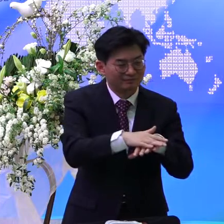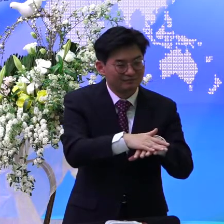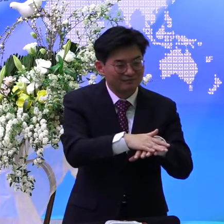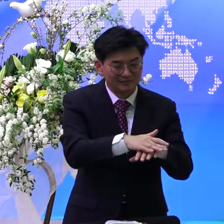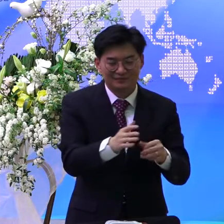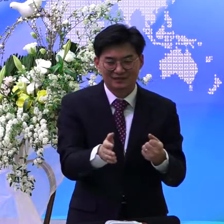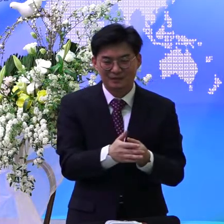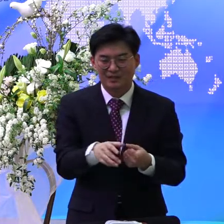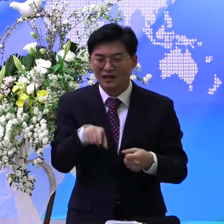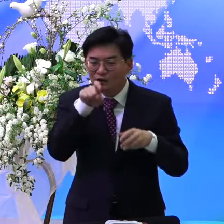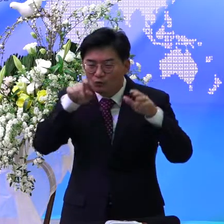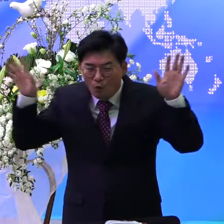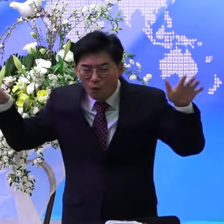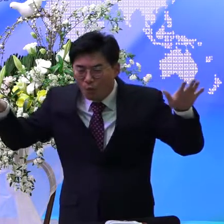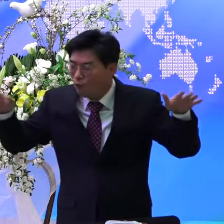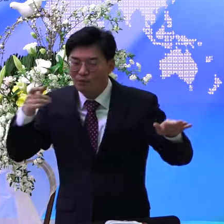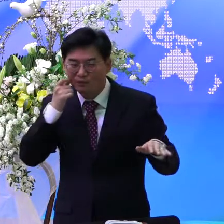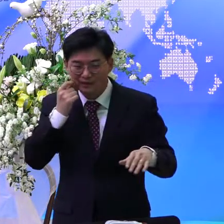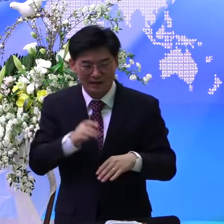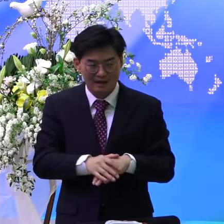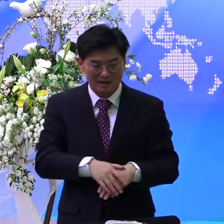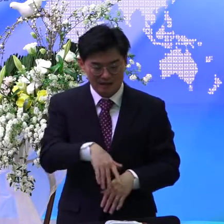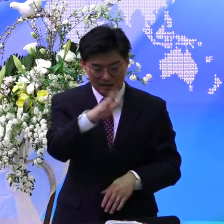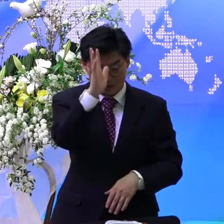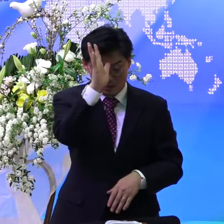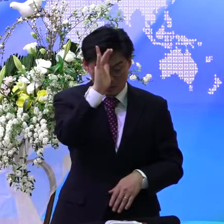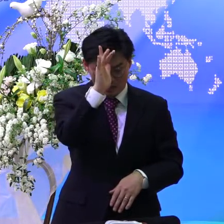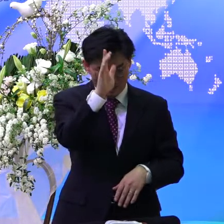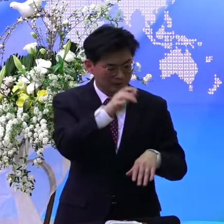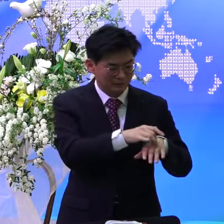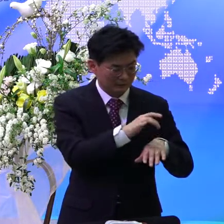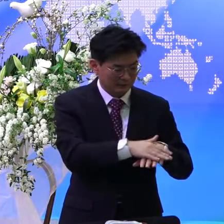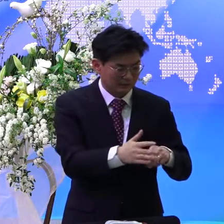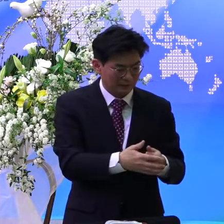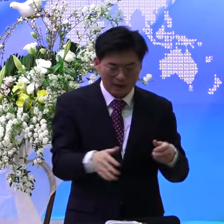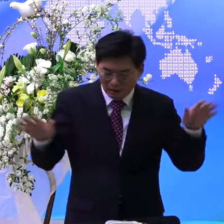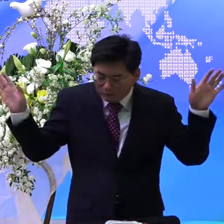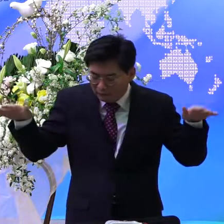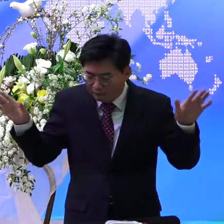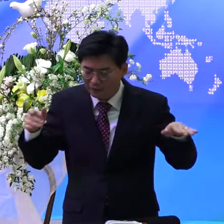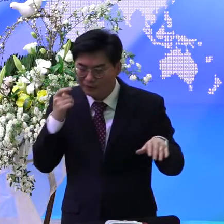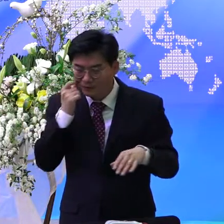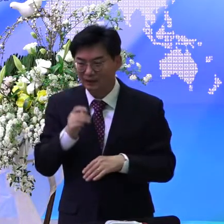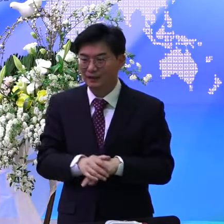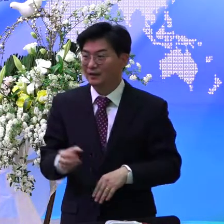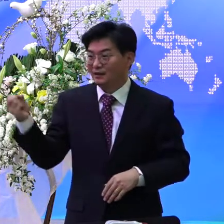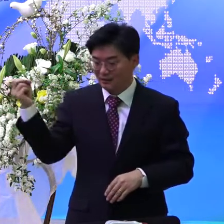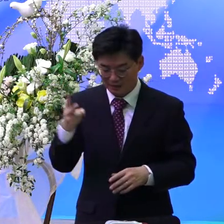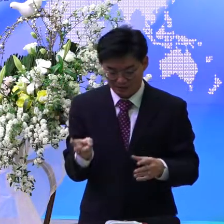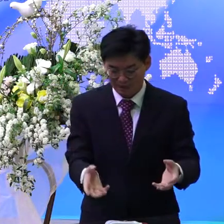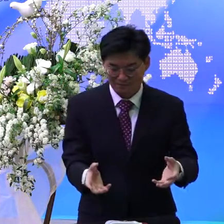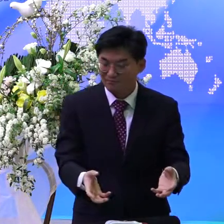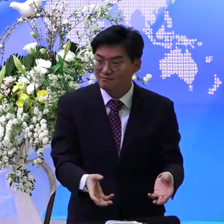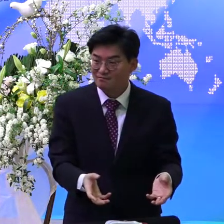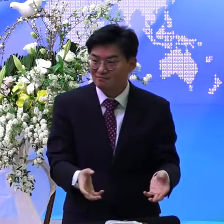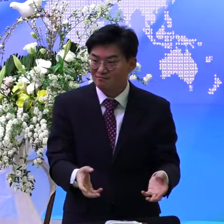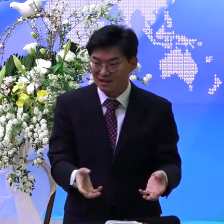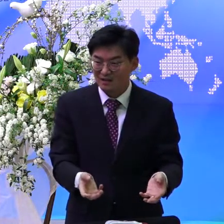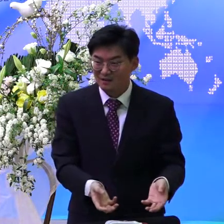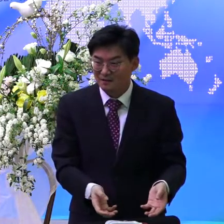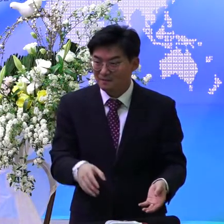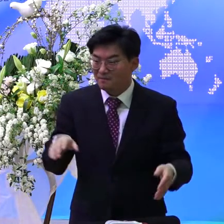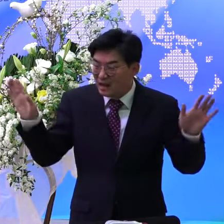넌 독수리야. 넌 날 수 있어. 날아봐. 조류학자가 이렇게 얘기하고 다시 한번 독수리를 힘차게